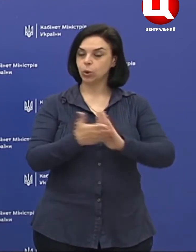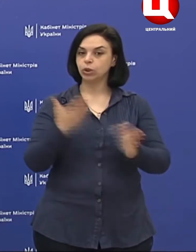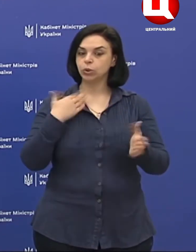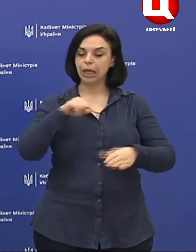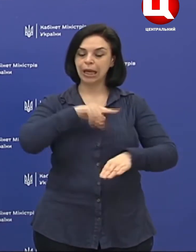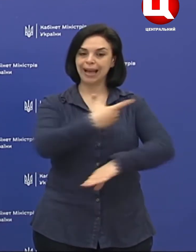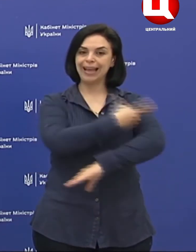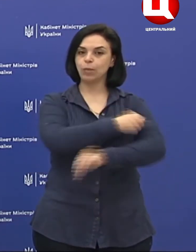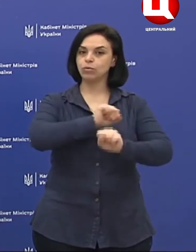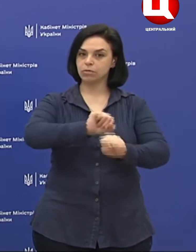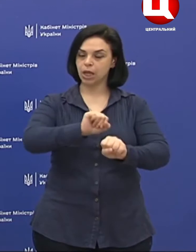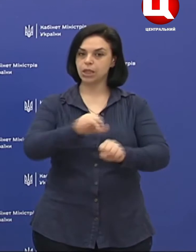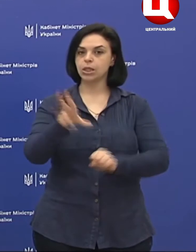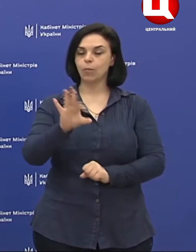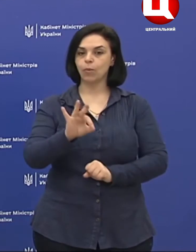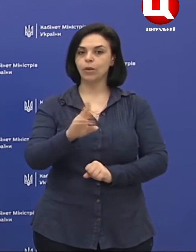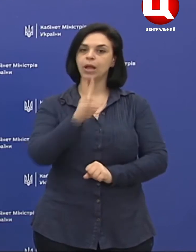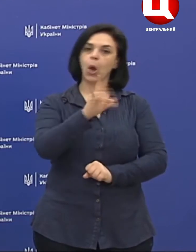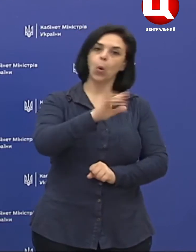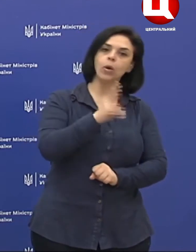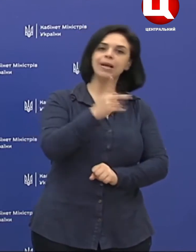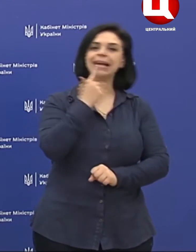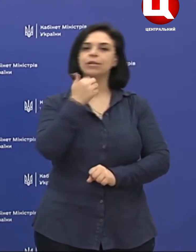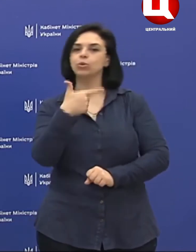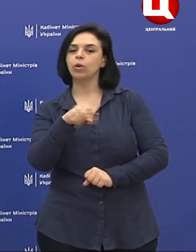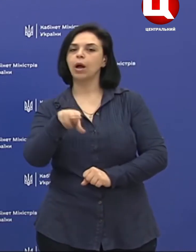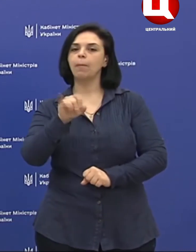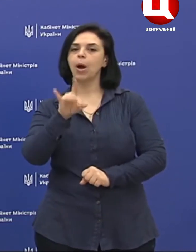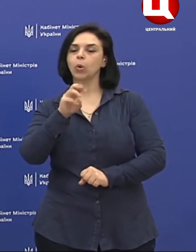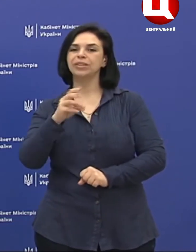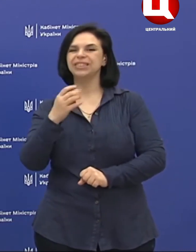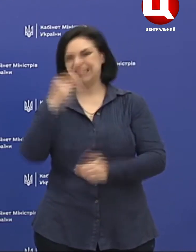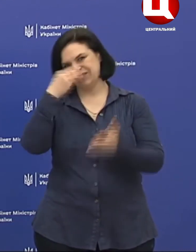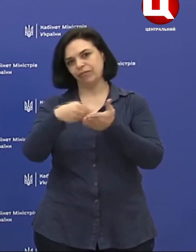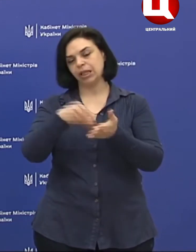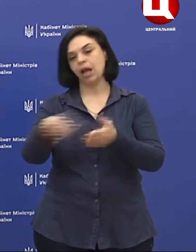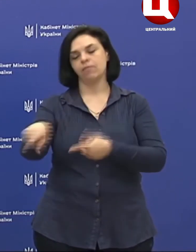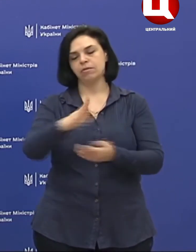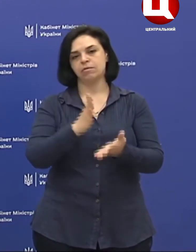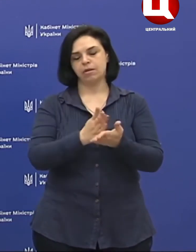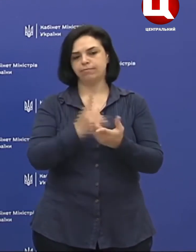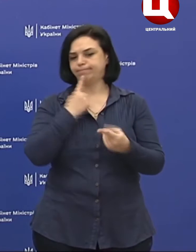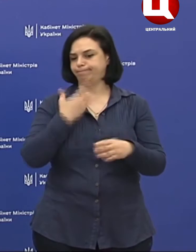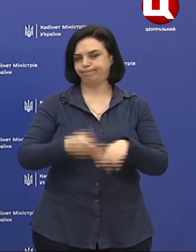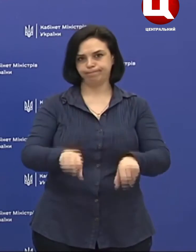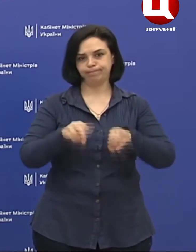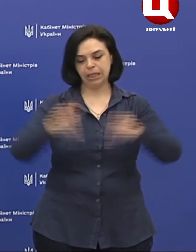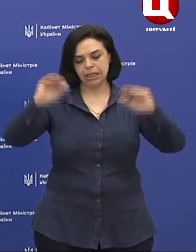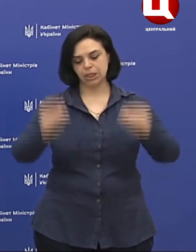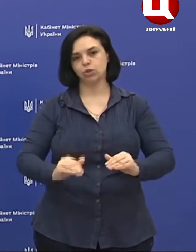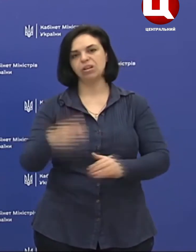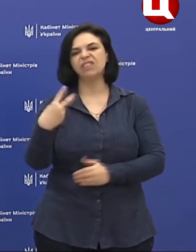щодо імунізації на кір, краснуху та паротит, по наше переконання, вона є критичною, зниження на